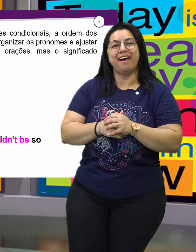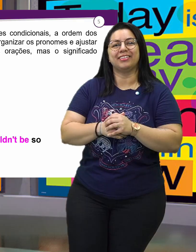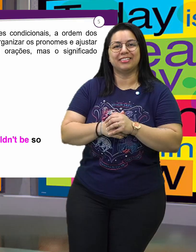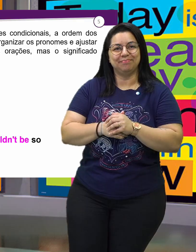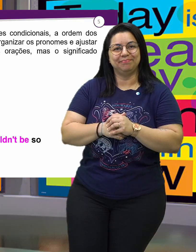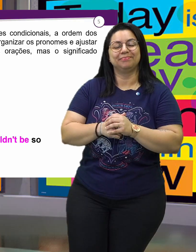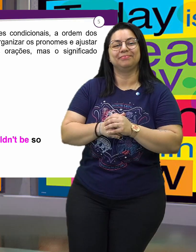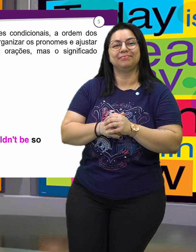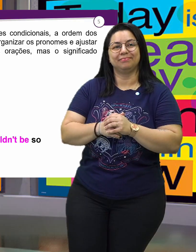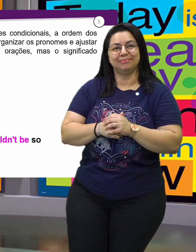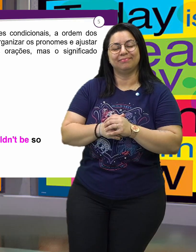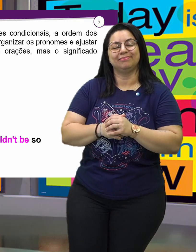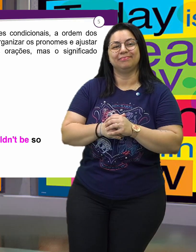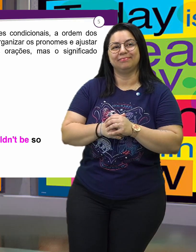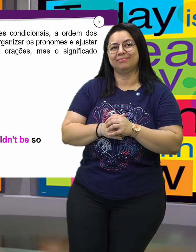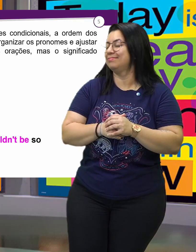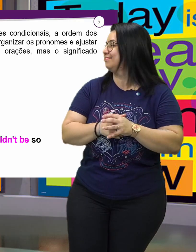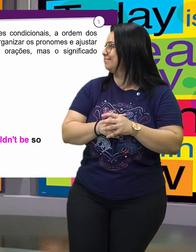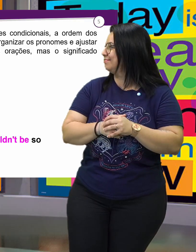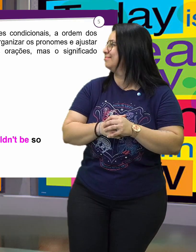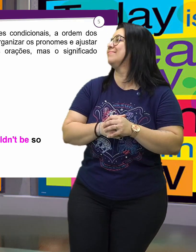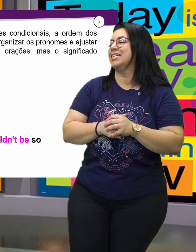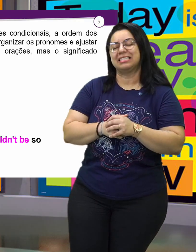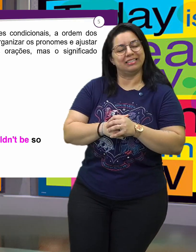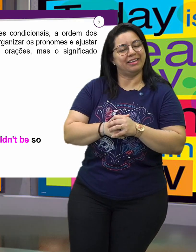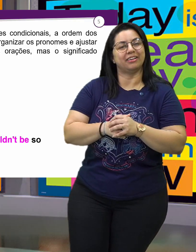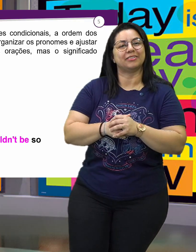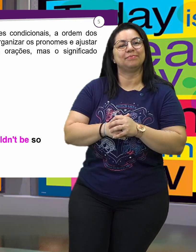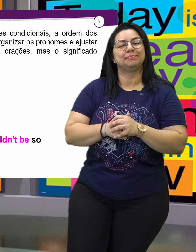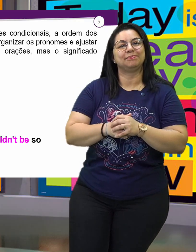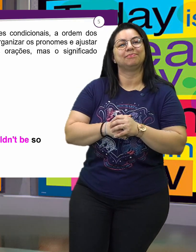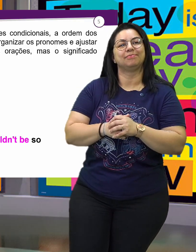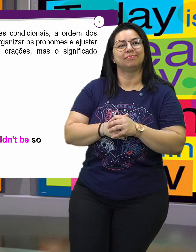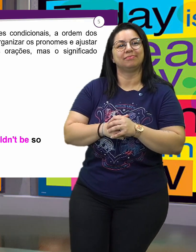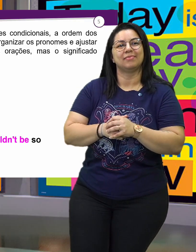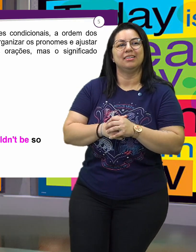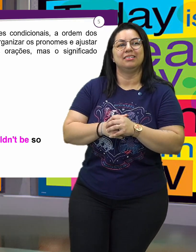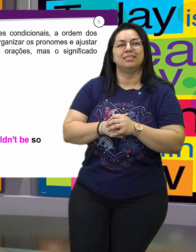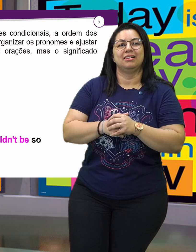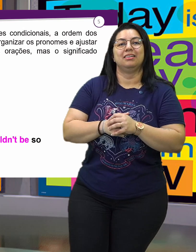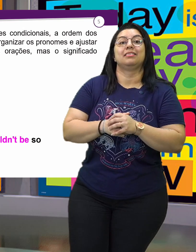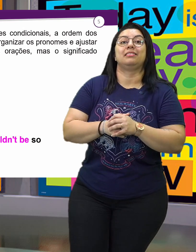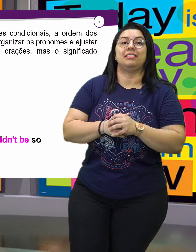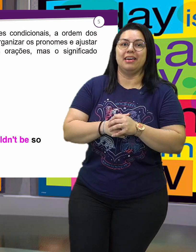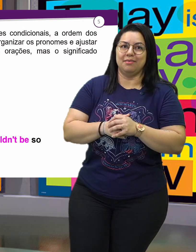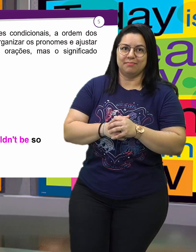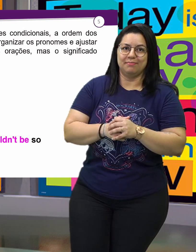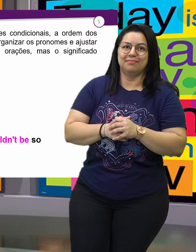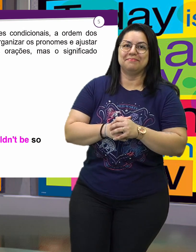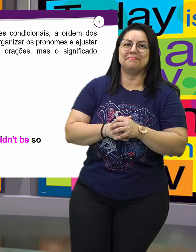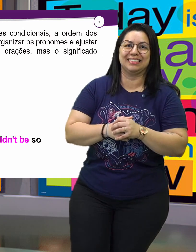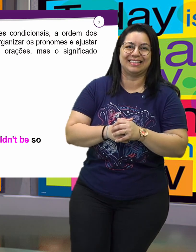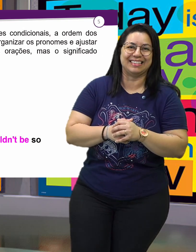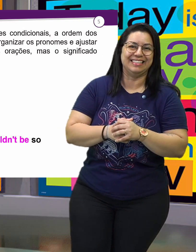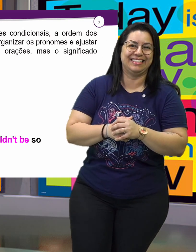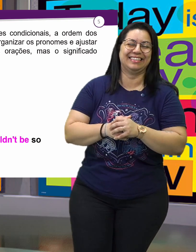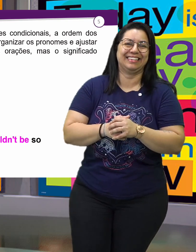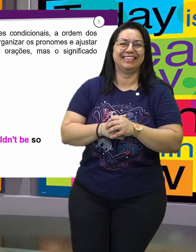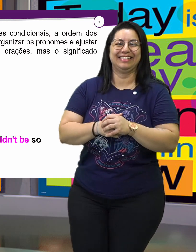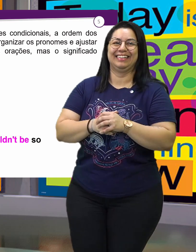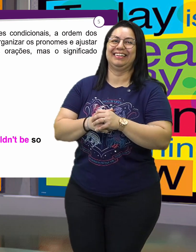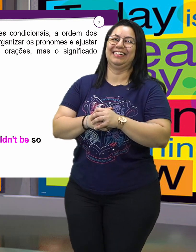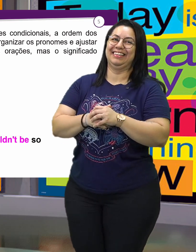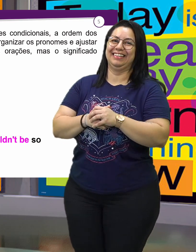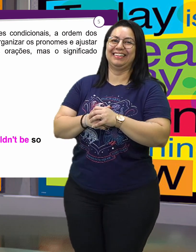Would get. Por quê? O get ele tem vários significados em inglês, né? Um dos verbos mais utilizados tem muito significado. Só